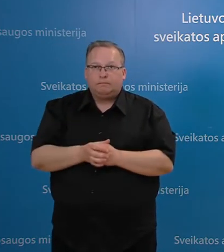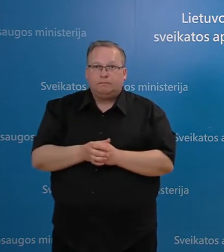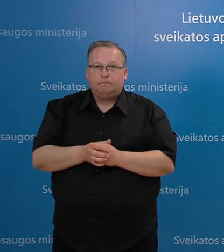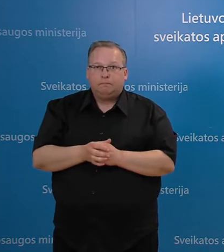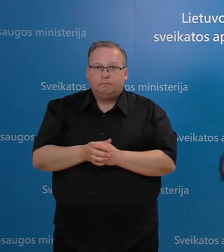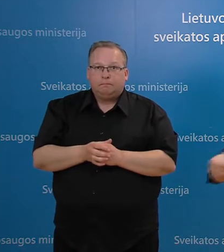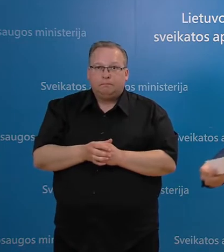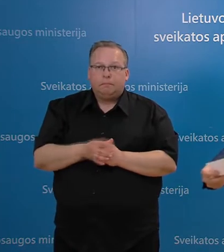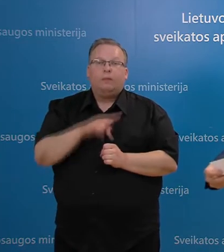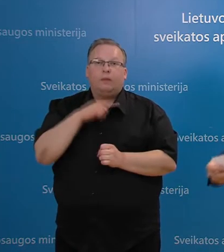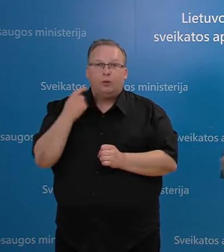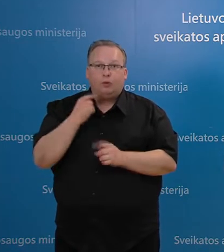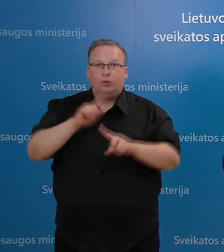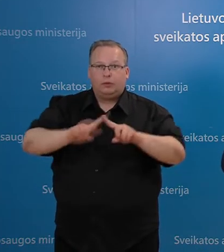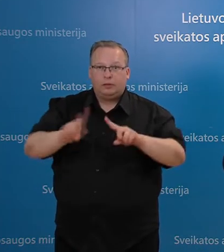intensyviau.